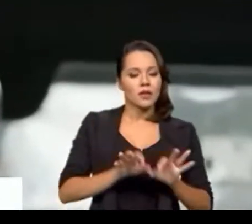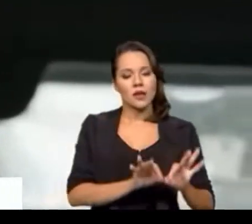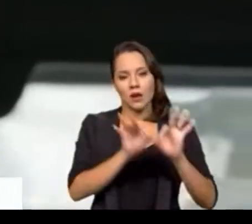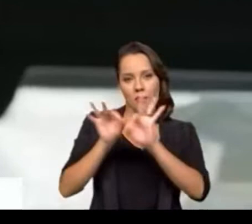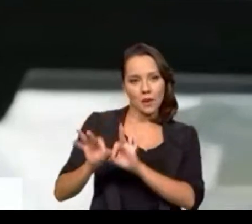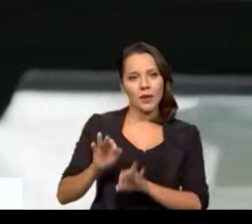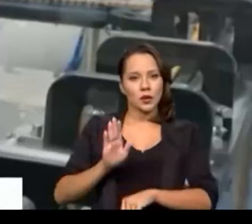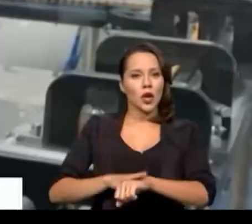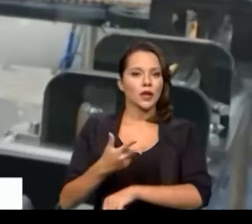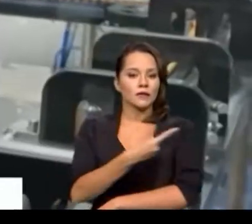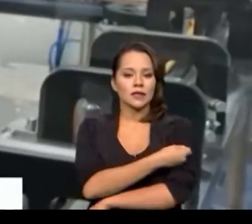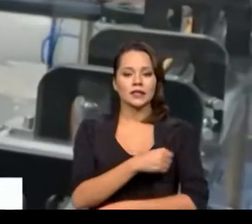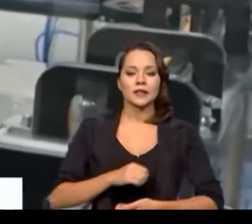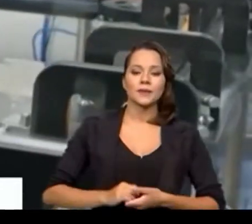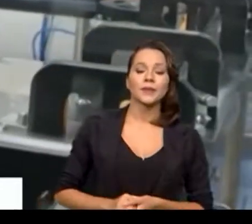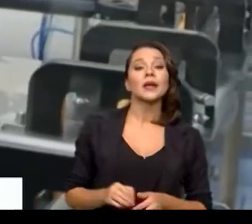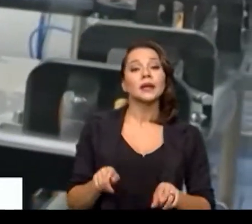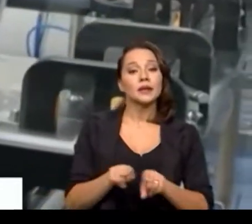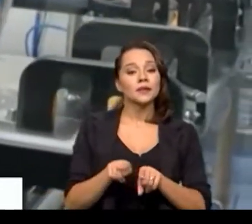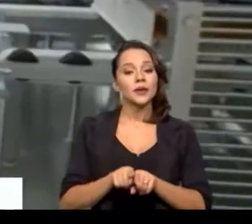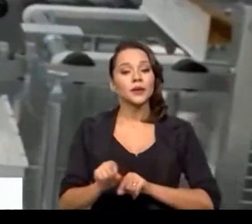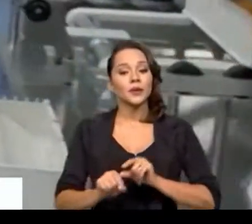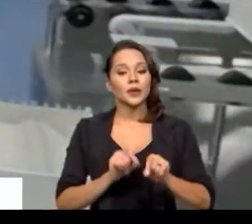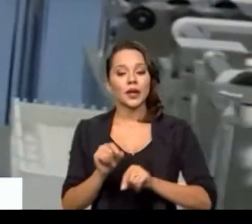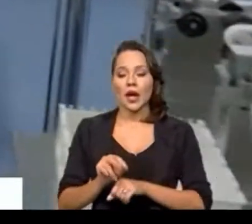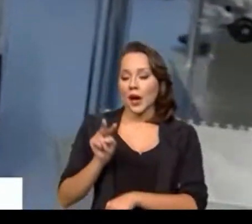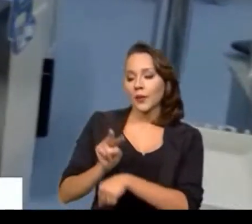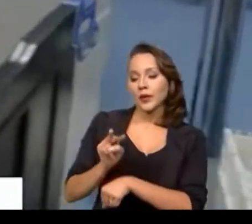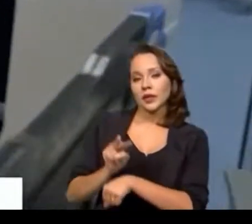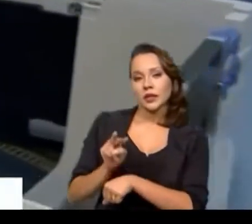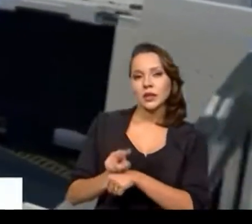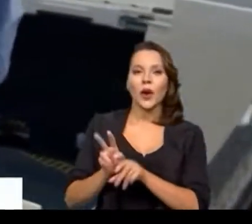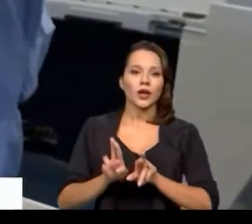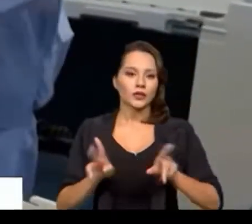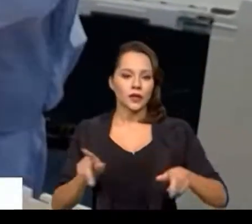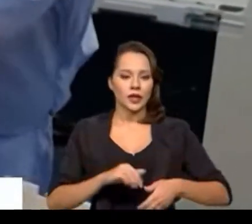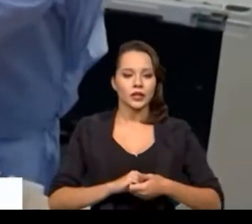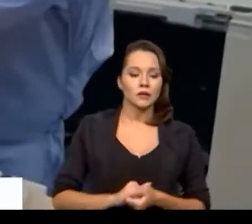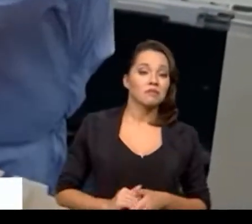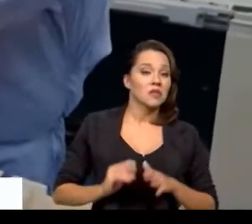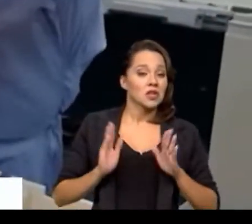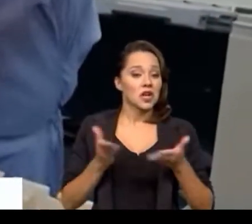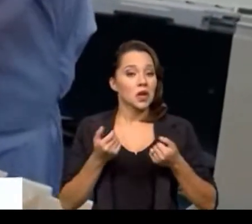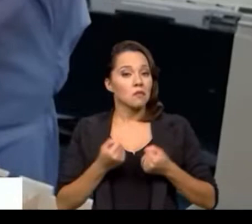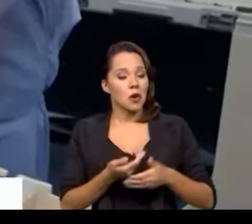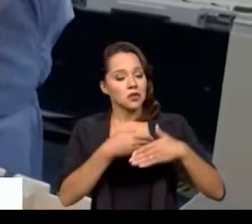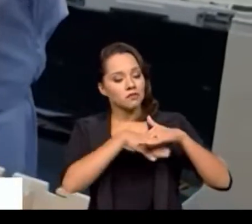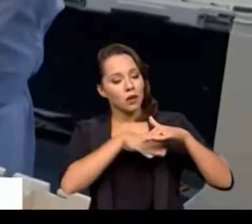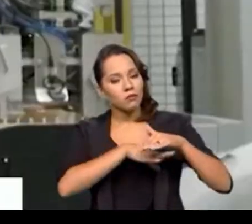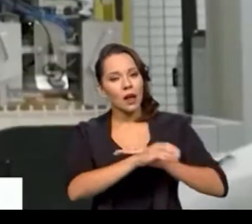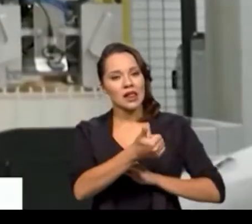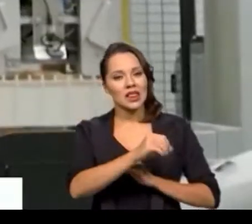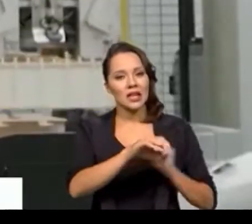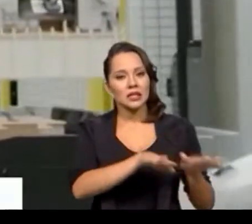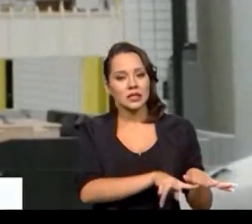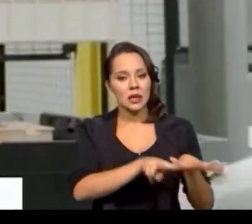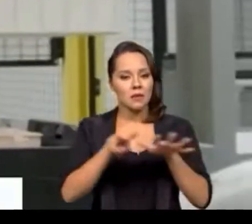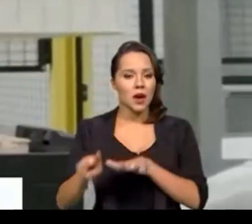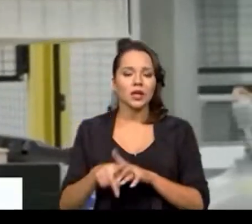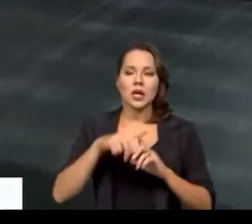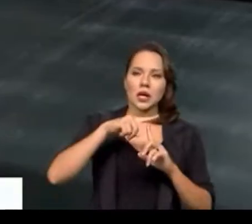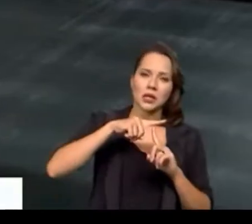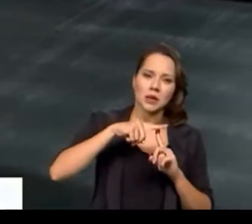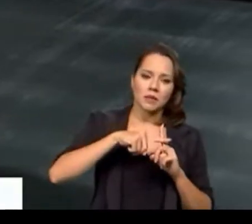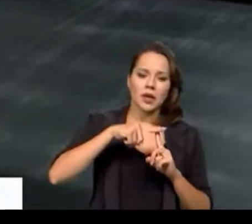acompanhamento da vacinação Além disso A Conservação é diferente já que pode ficar por 10 semanas em